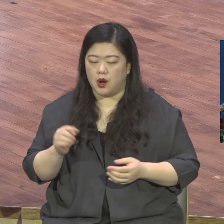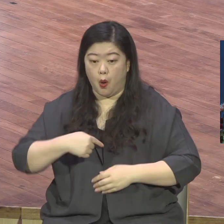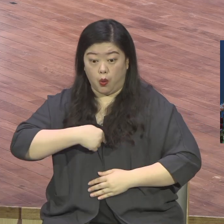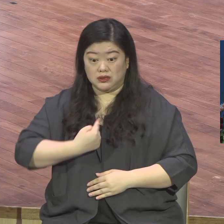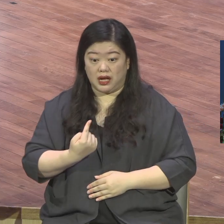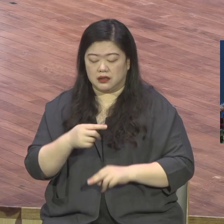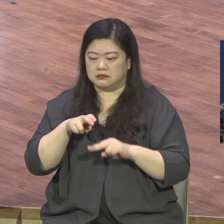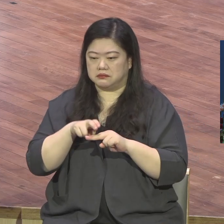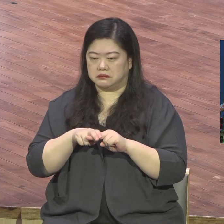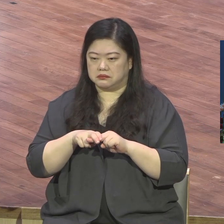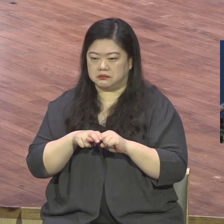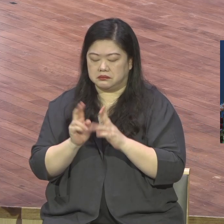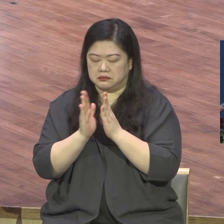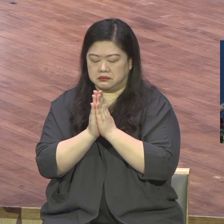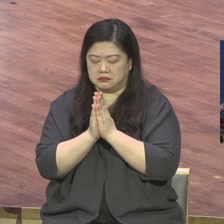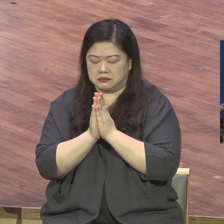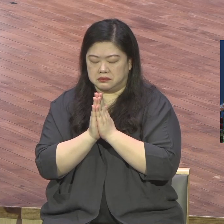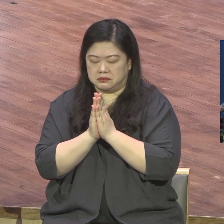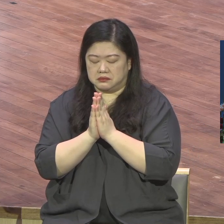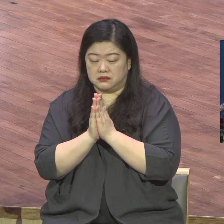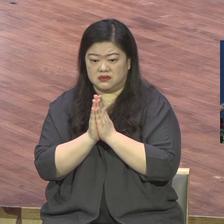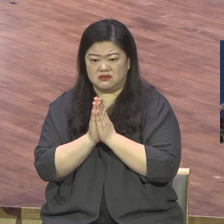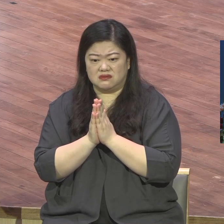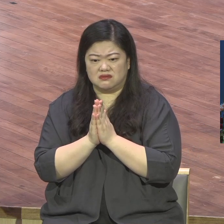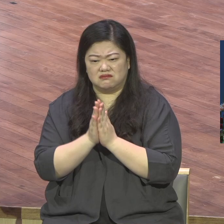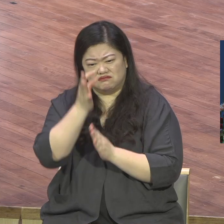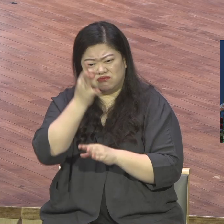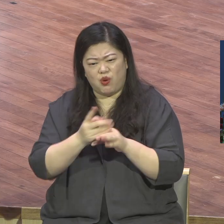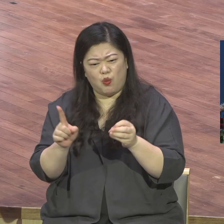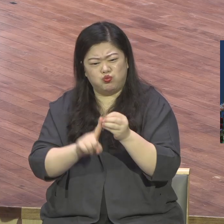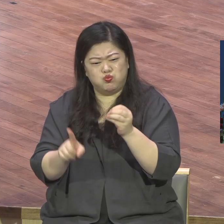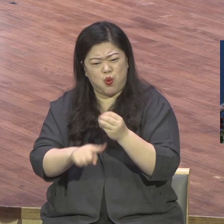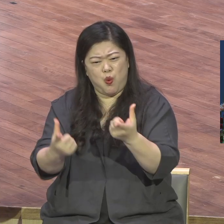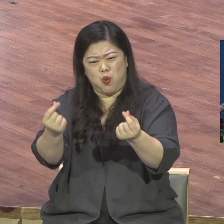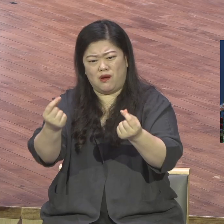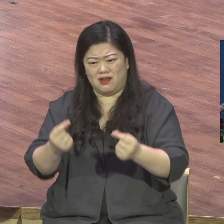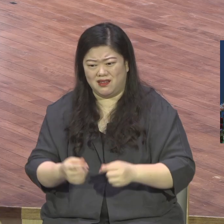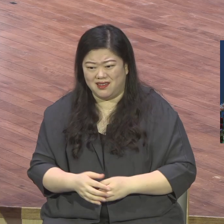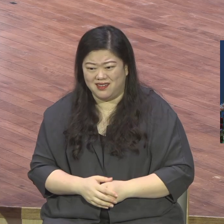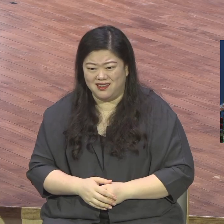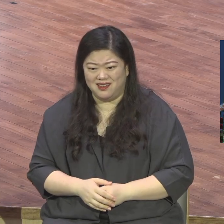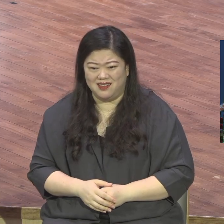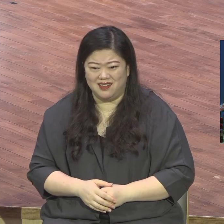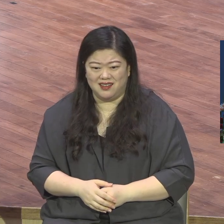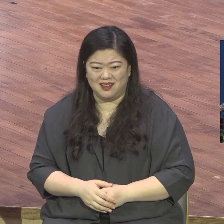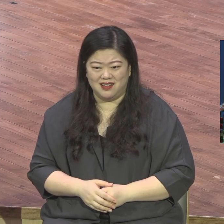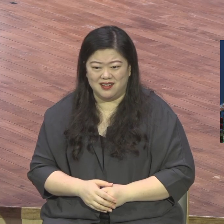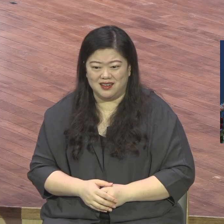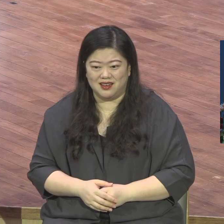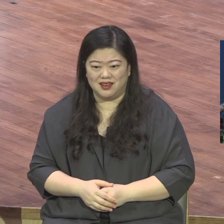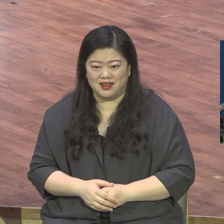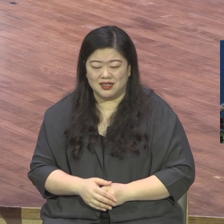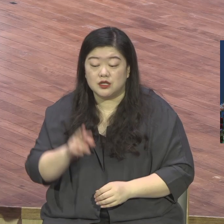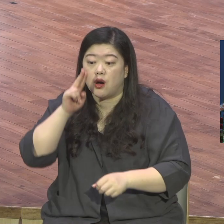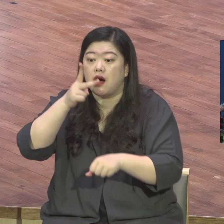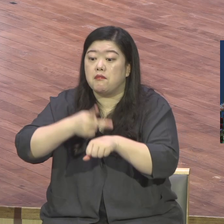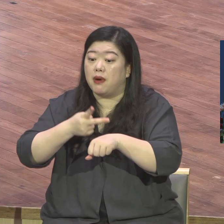종교예요. 자 오늘 본문에서 바울은 로마 교회 성도들에게 교회